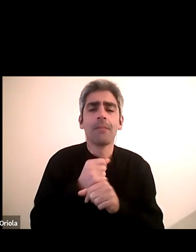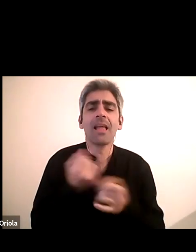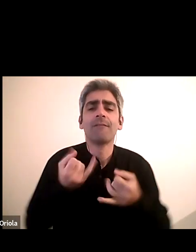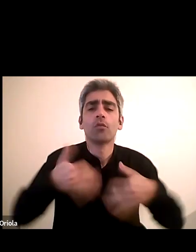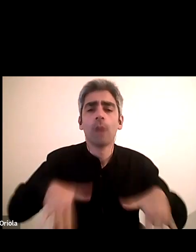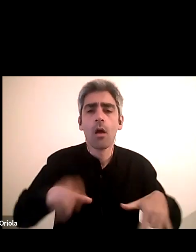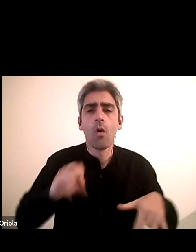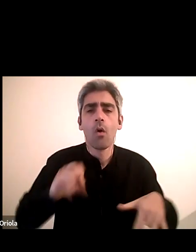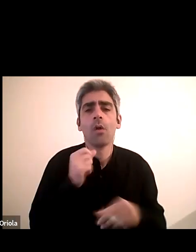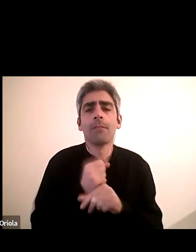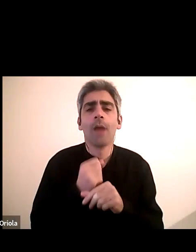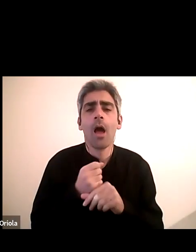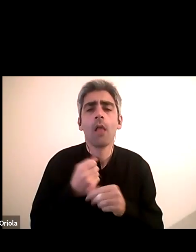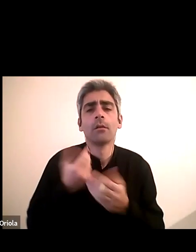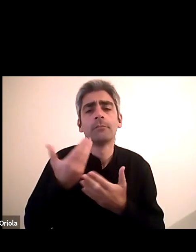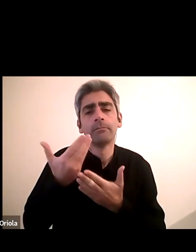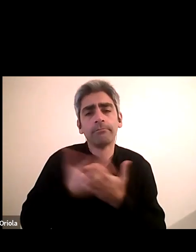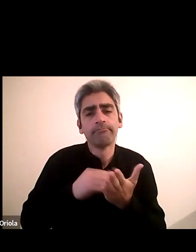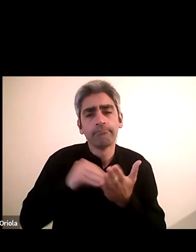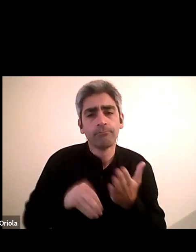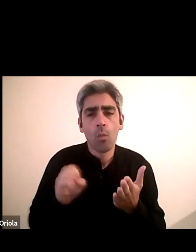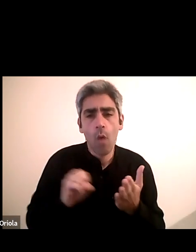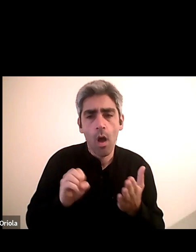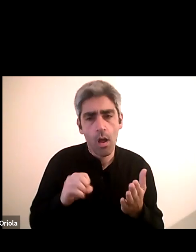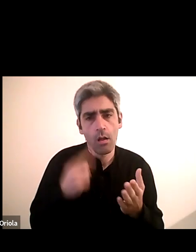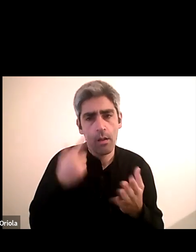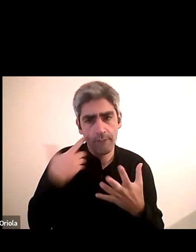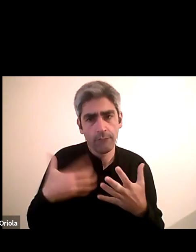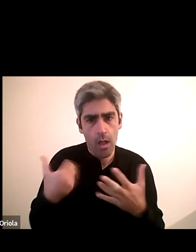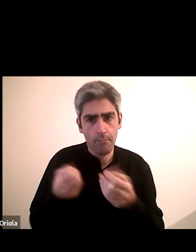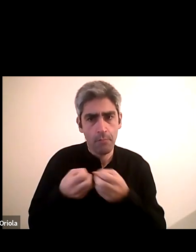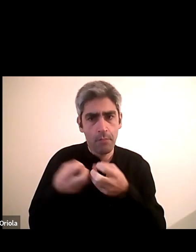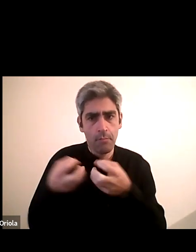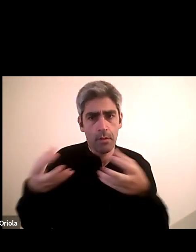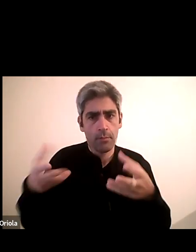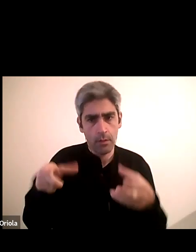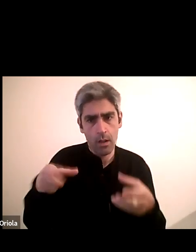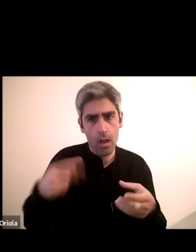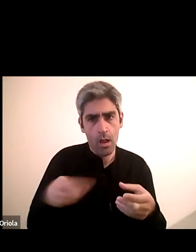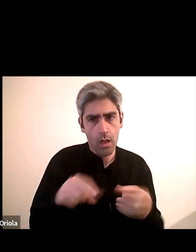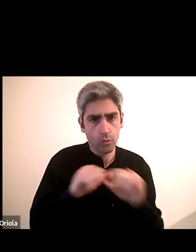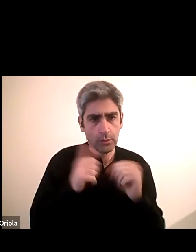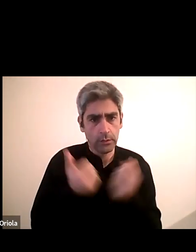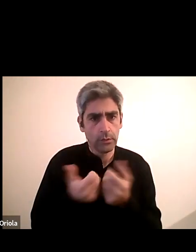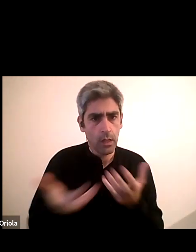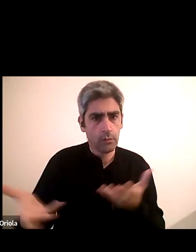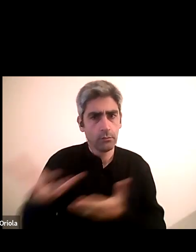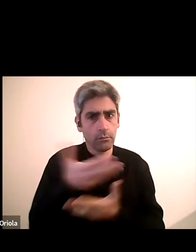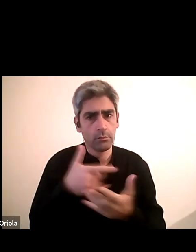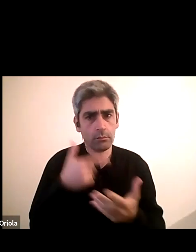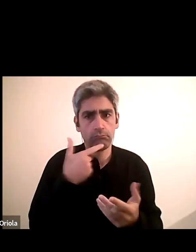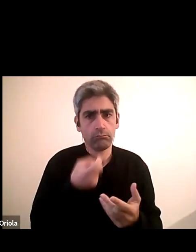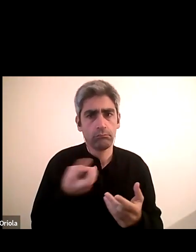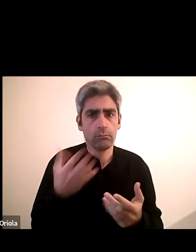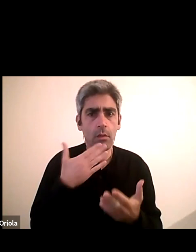ou o trabalho não declarado, também começa a ter um peso grande na sociedade,